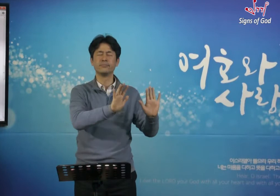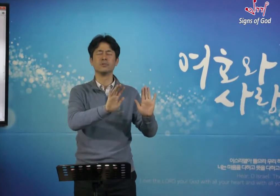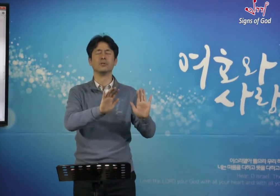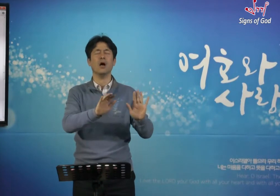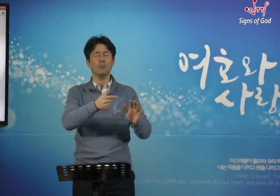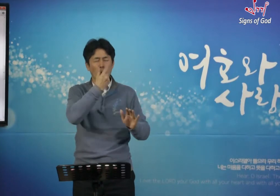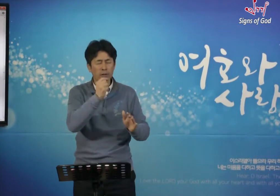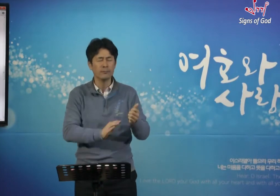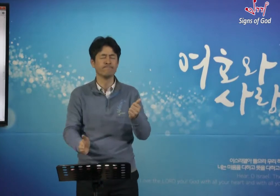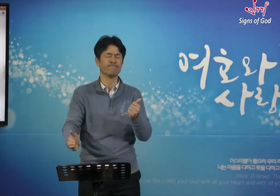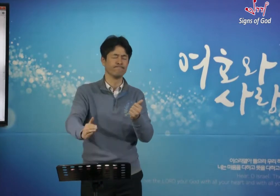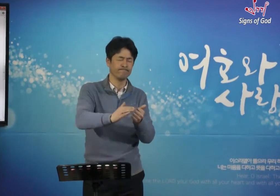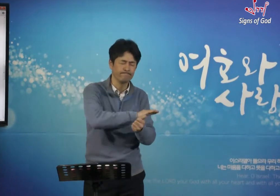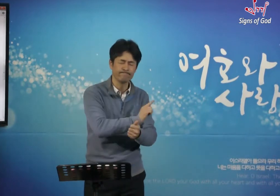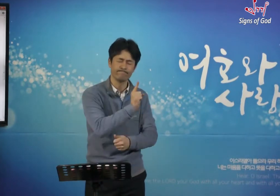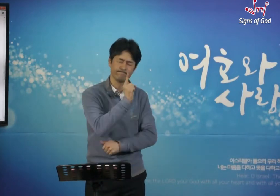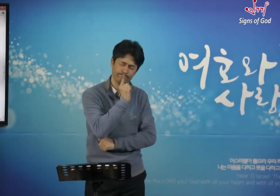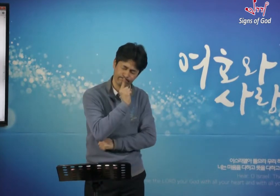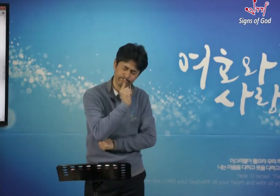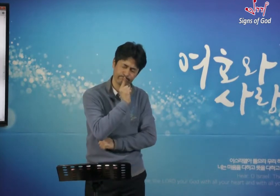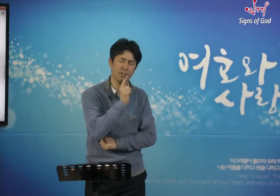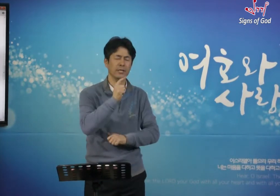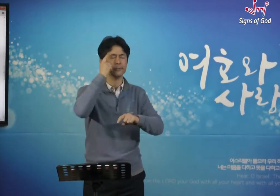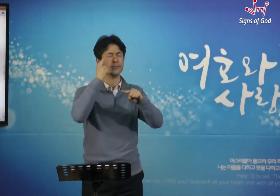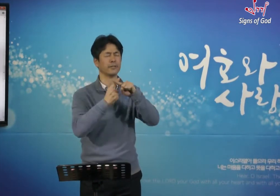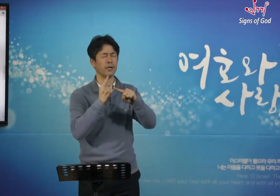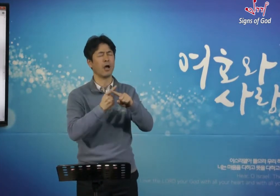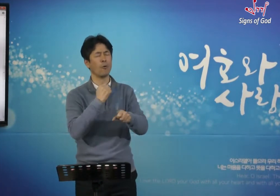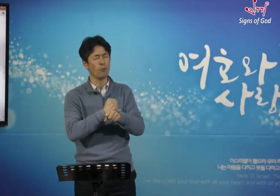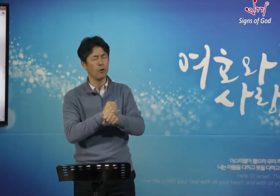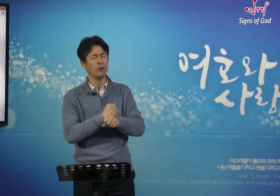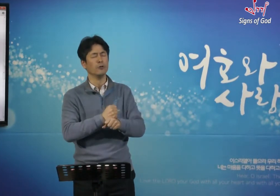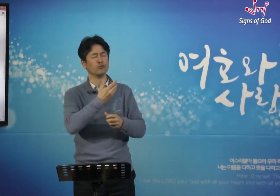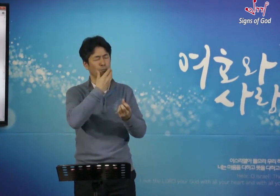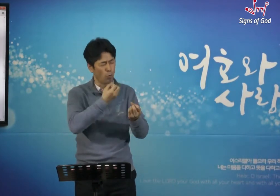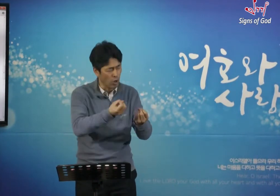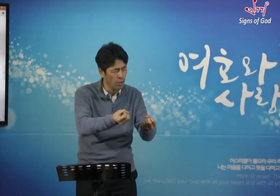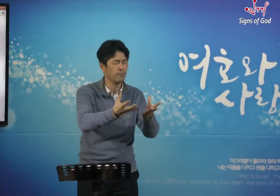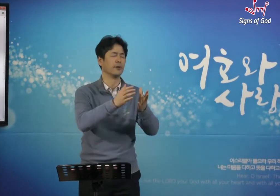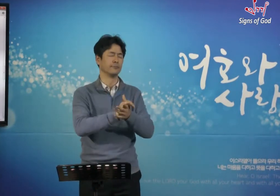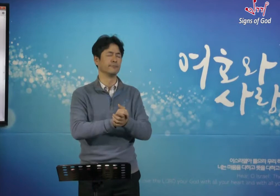가운데 율법이 아닌 그들을 사랑으로 감싸주고 그들을